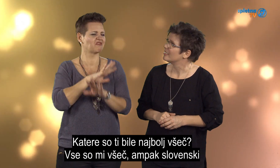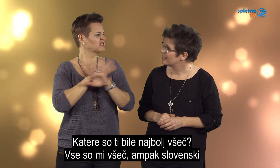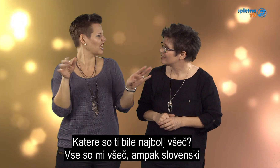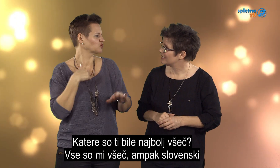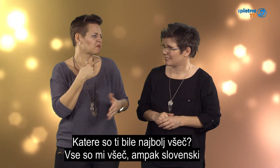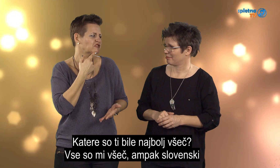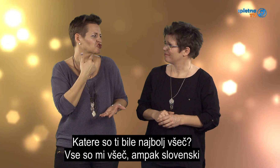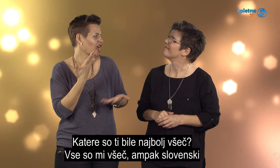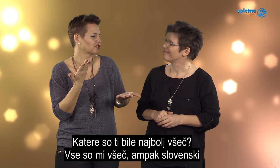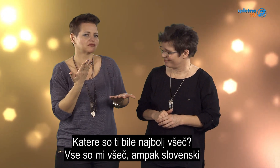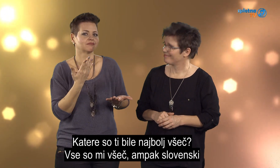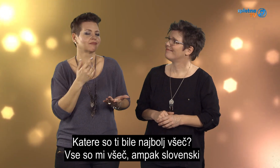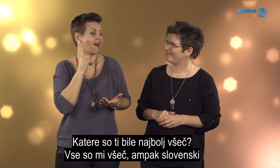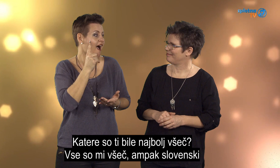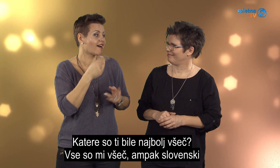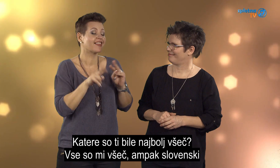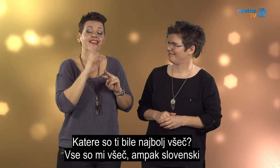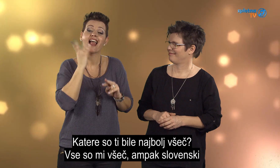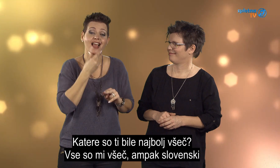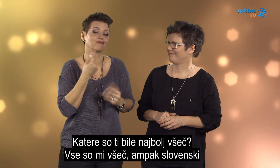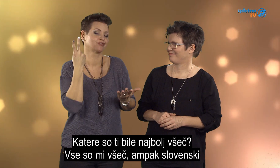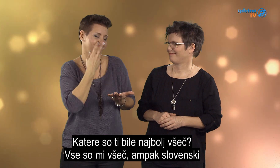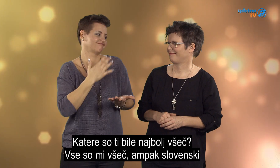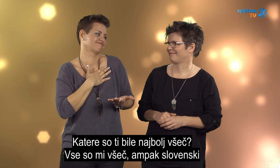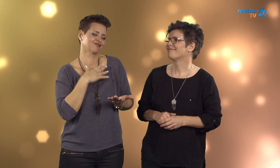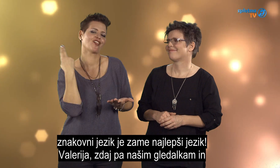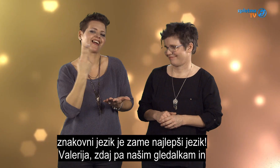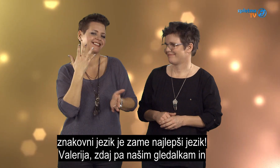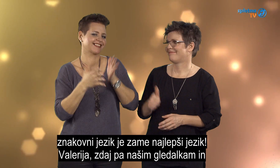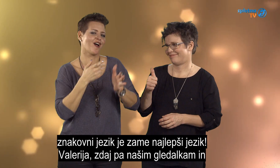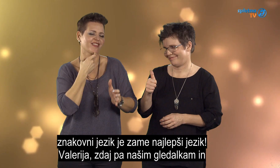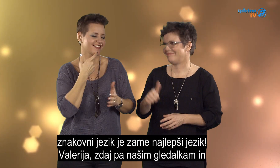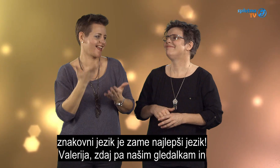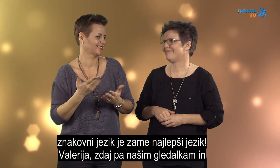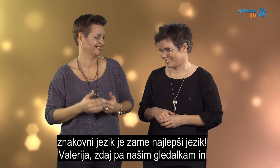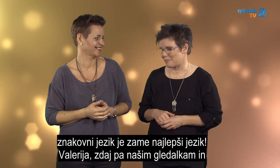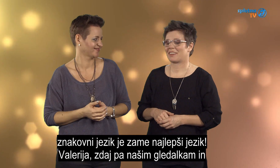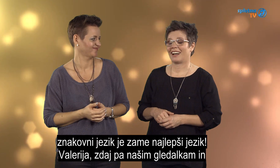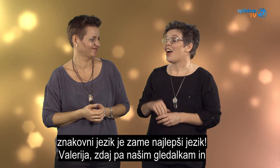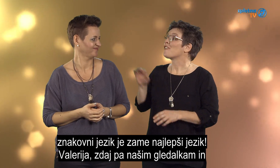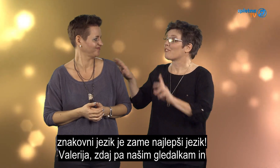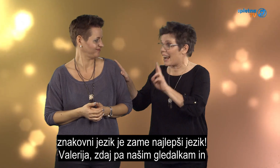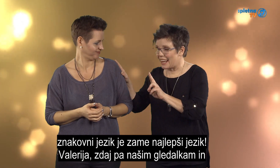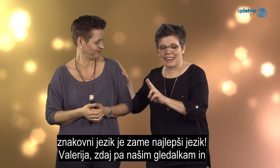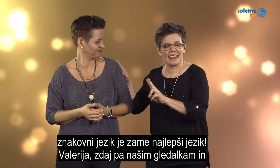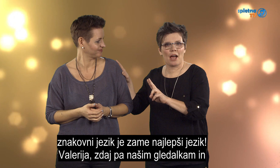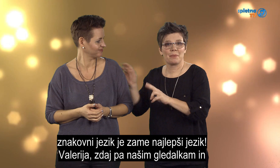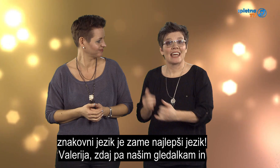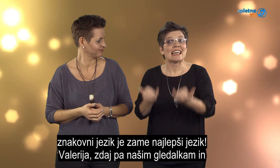Vse so mi všeč, ampak slovenski znakovni jezik je zame najlepši jezik. Valerija, zdaj